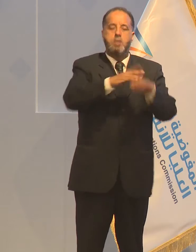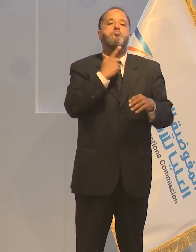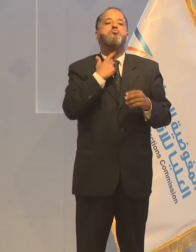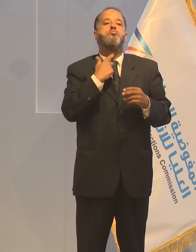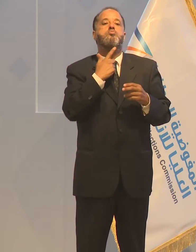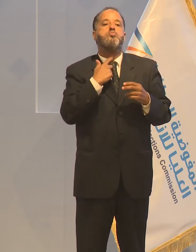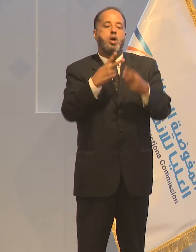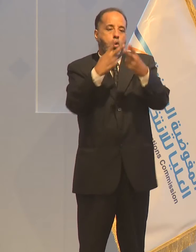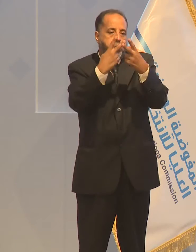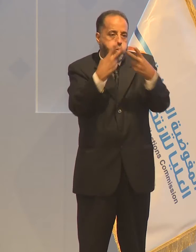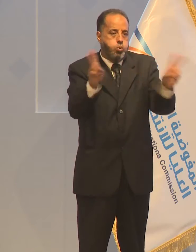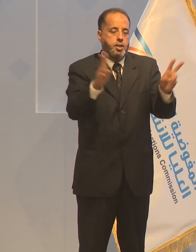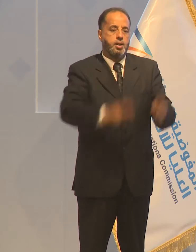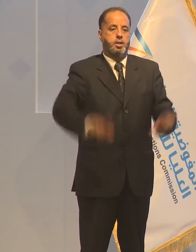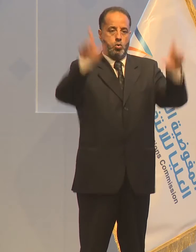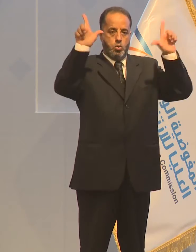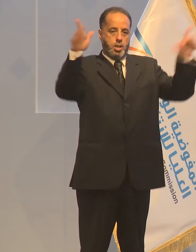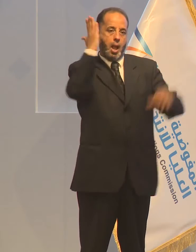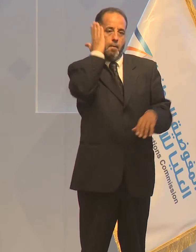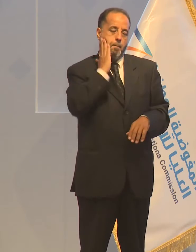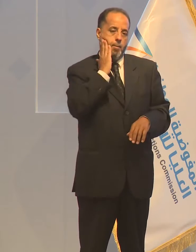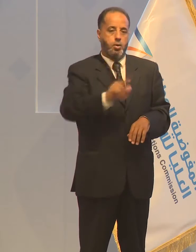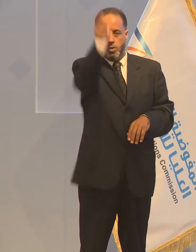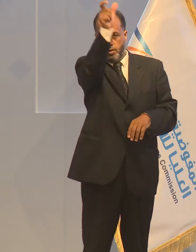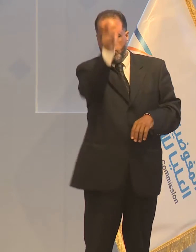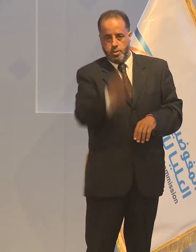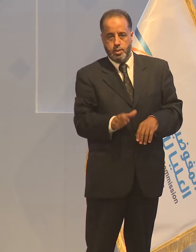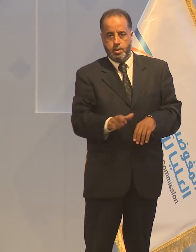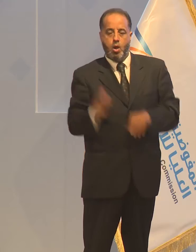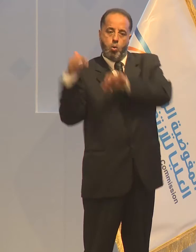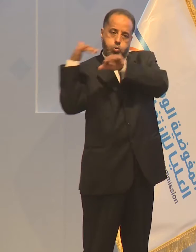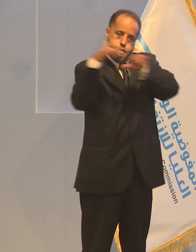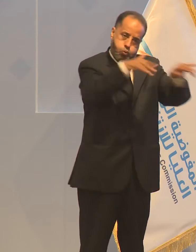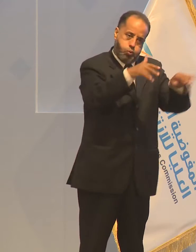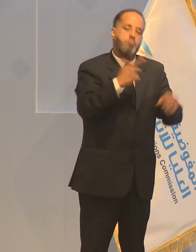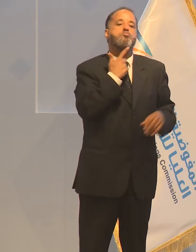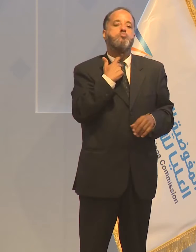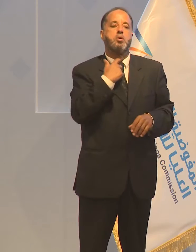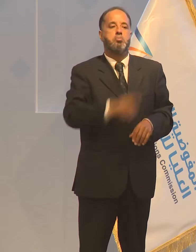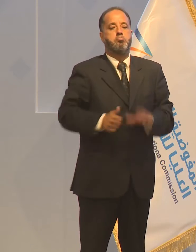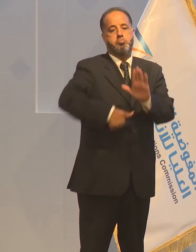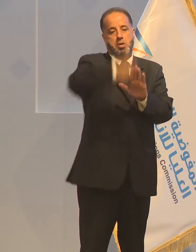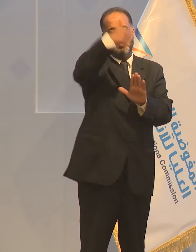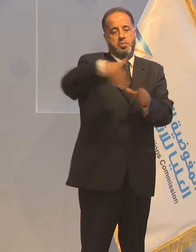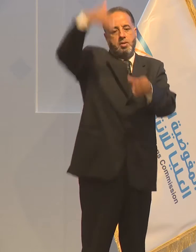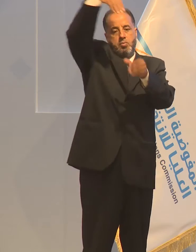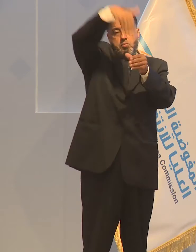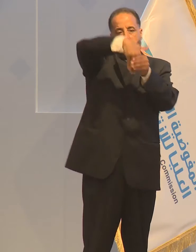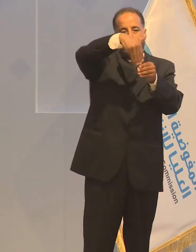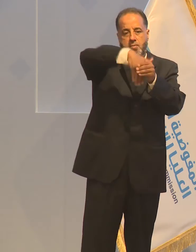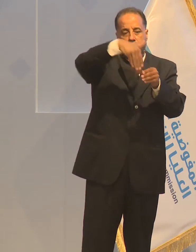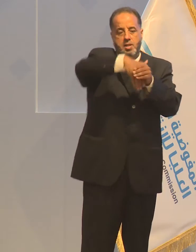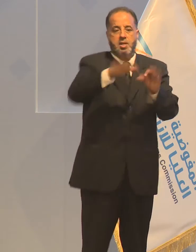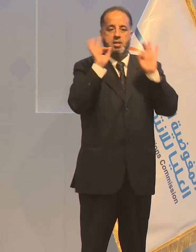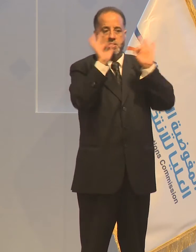قبول الليبيين ولا قبول الناخبين ولا قبول المرشحين كلهم بالنتائج الانتخابية. وأعتقد هذا هو